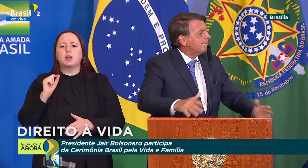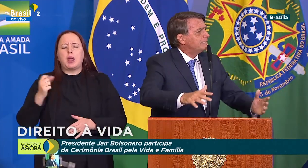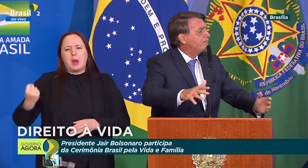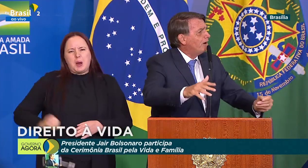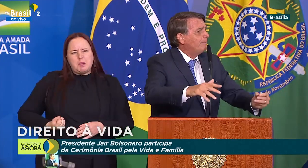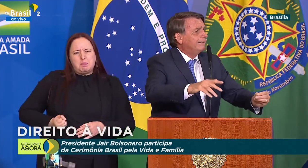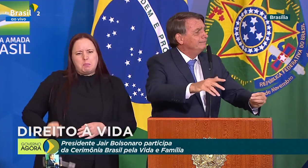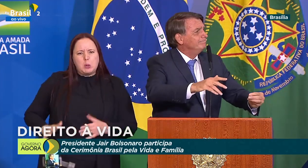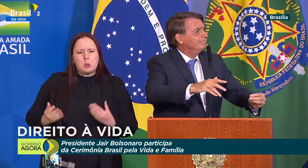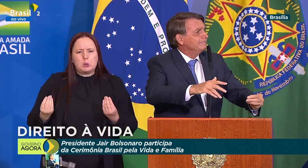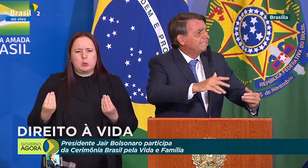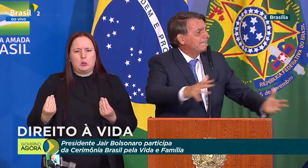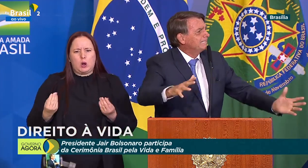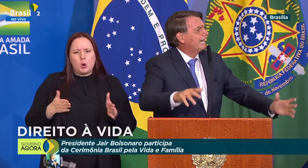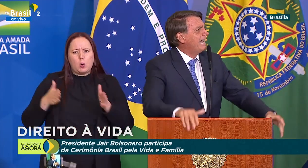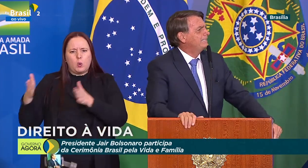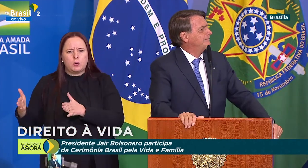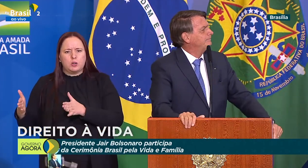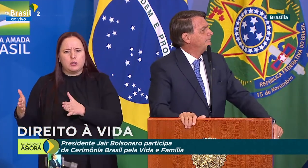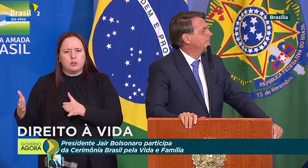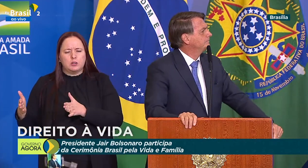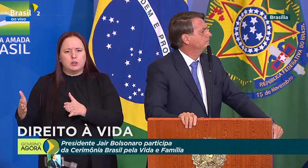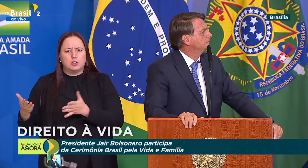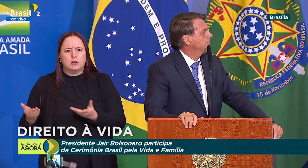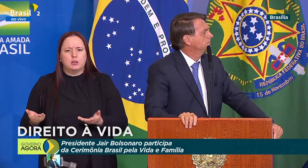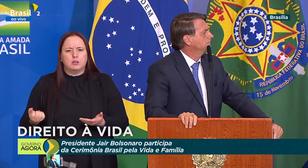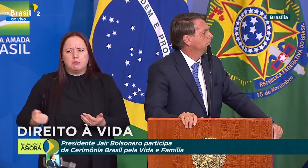boto esse de forma escancarada